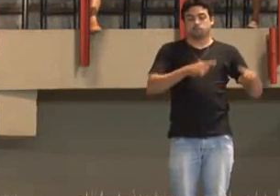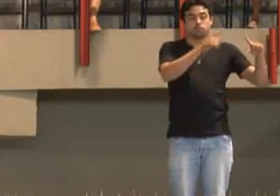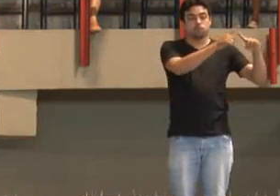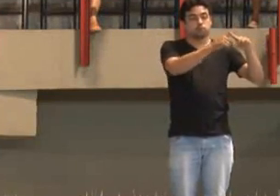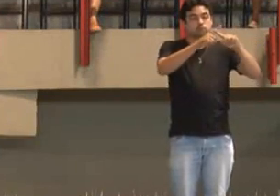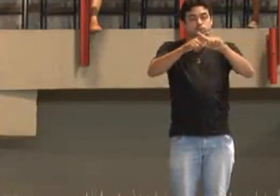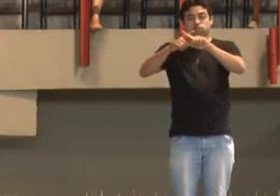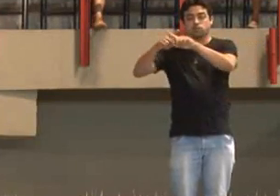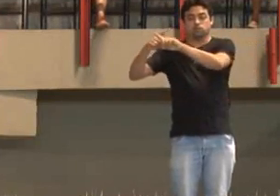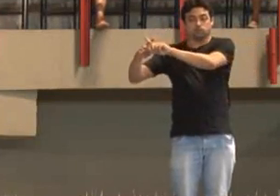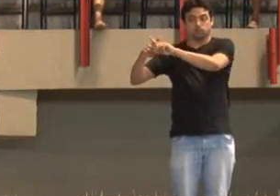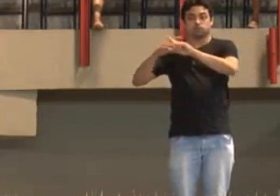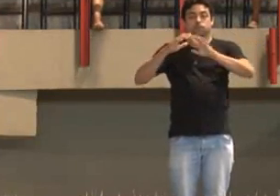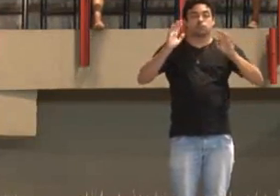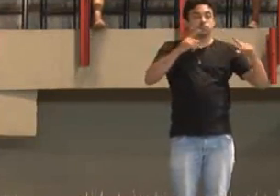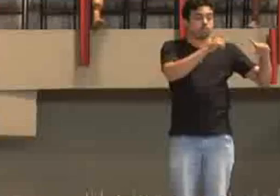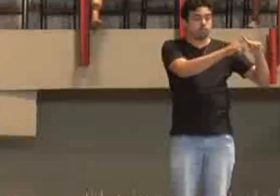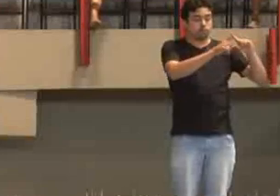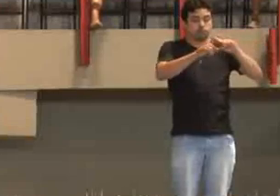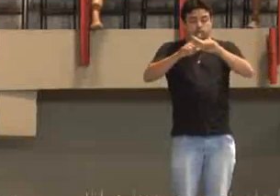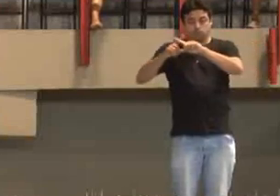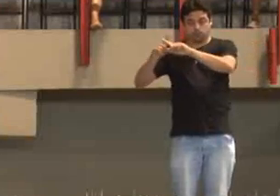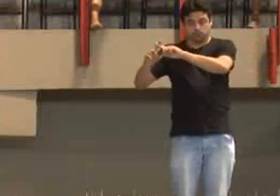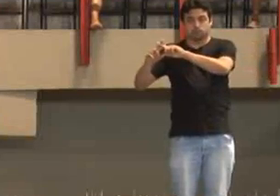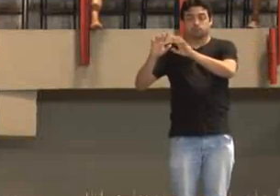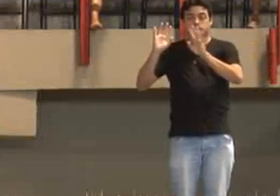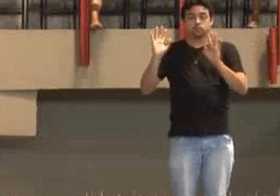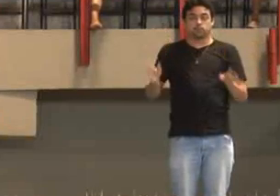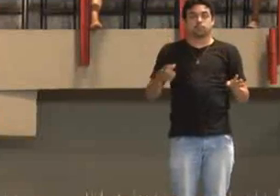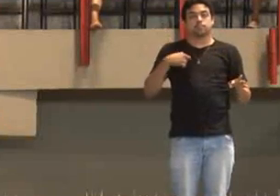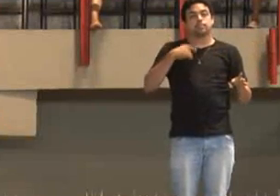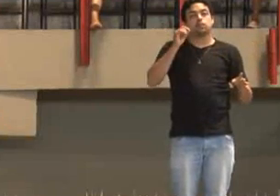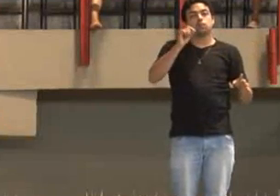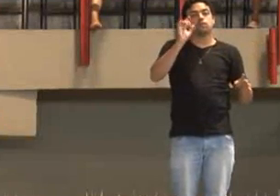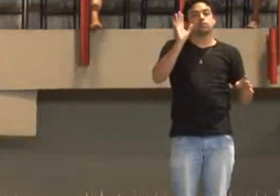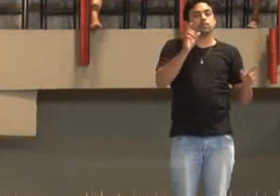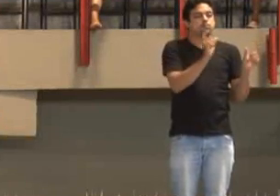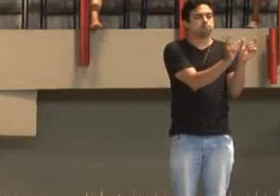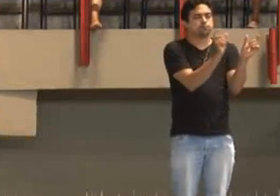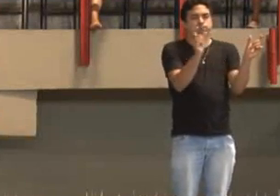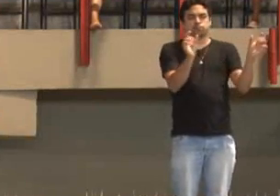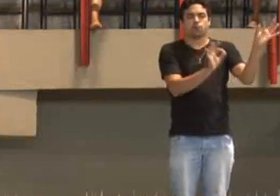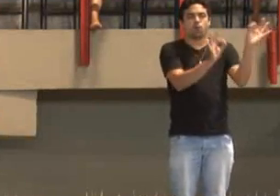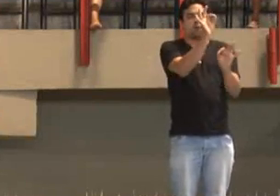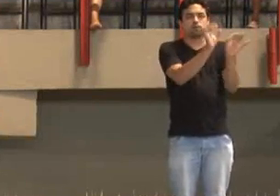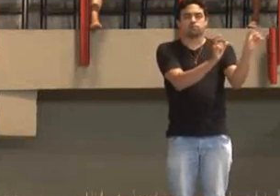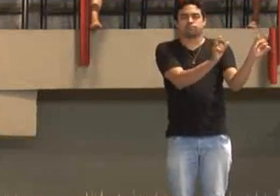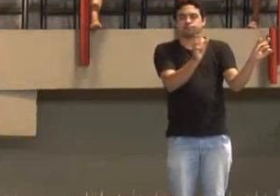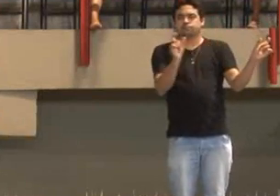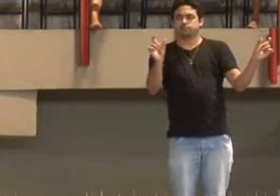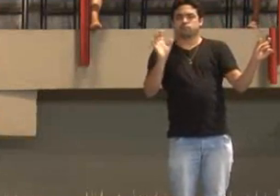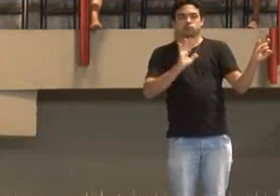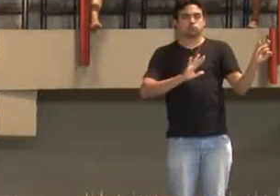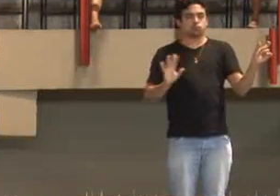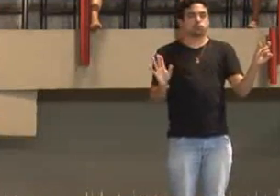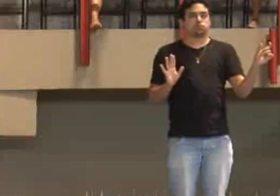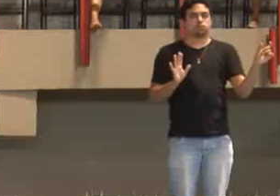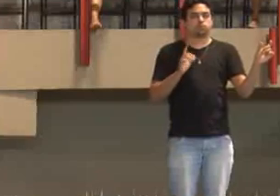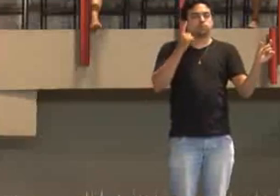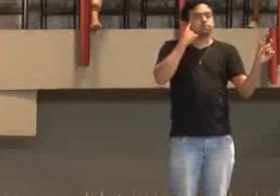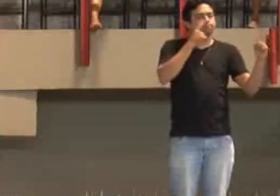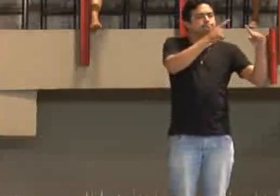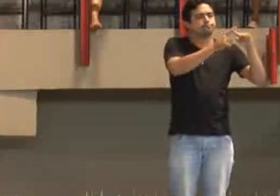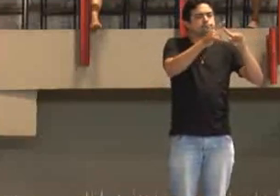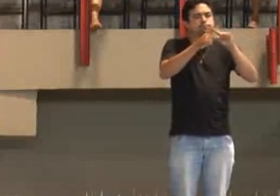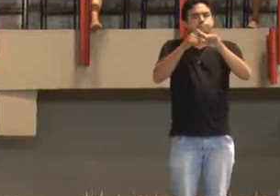Multiplica os resultados. Quando multiplicar os resultados, quer dizer, o trabalho que a gente tem, pessoal, para resolver uma questão dessa, é mais na